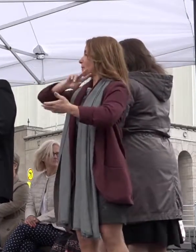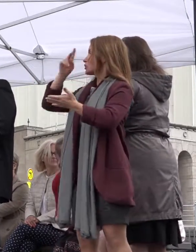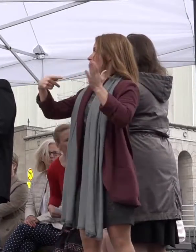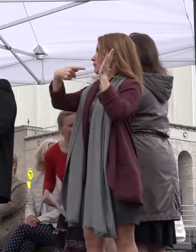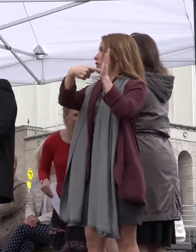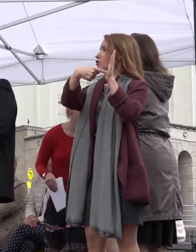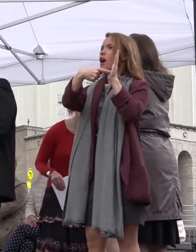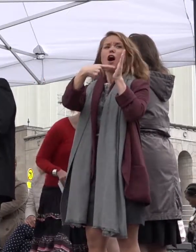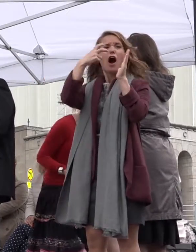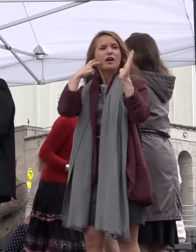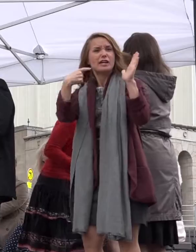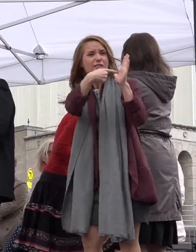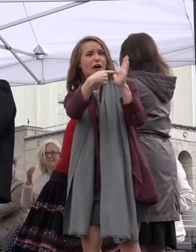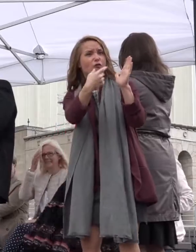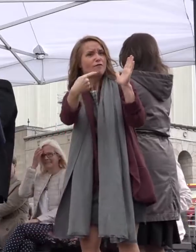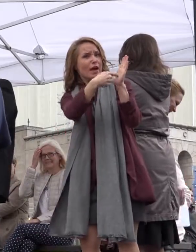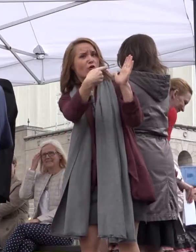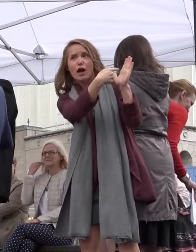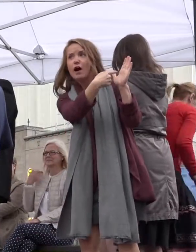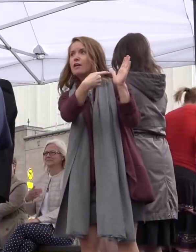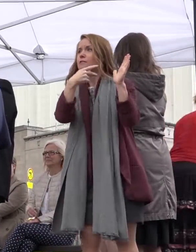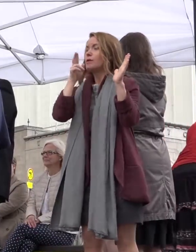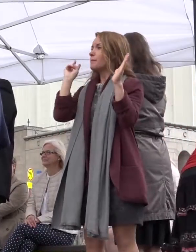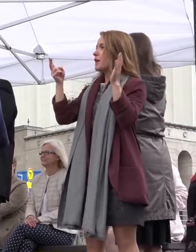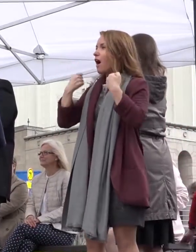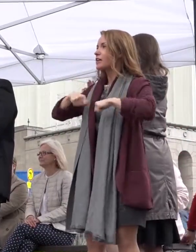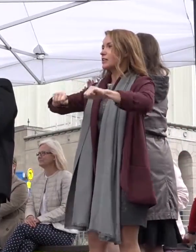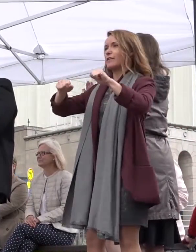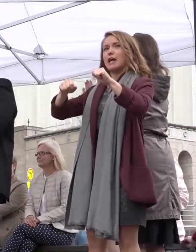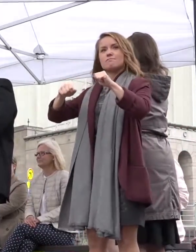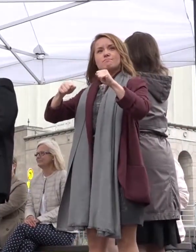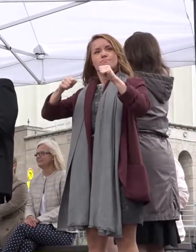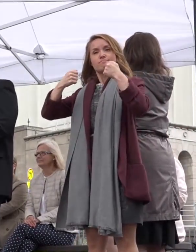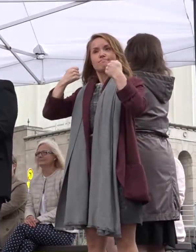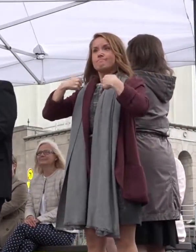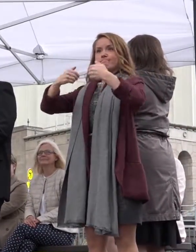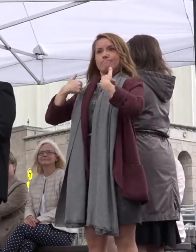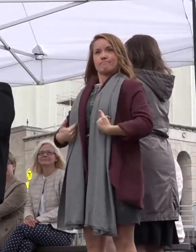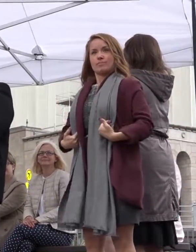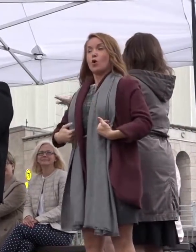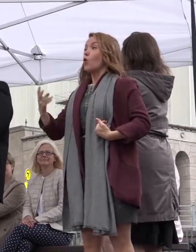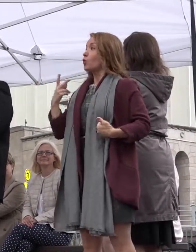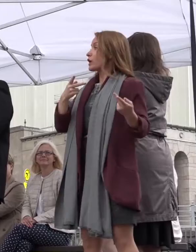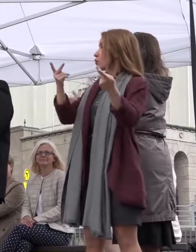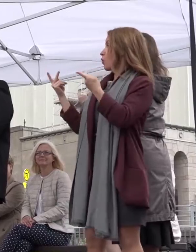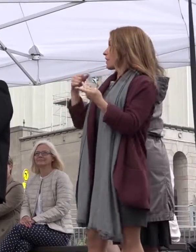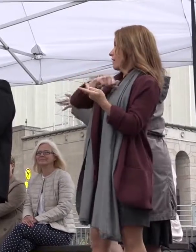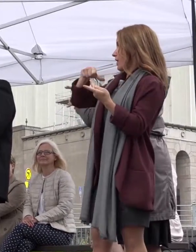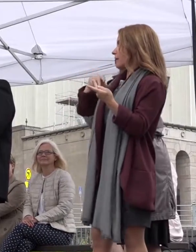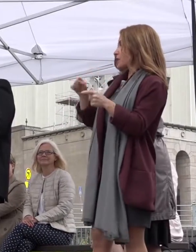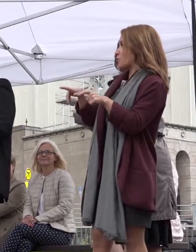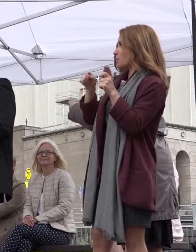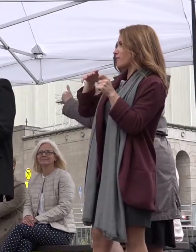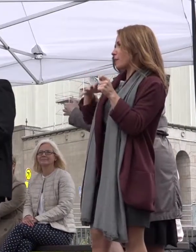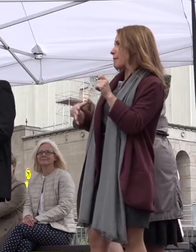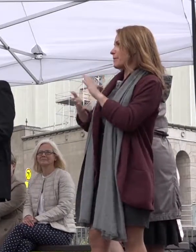arjessa. Hän on aktiivinen toimija ja julkisen vallan on kuitenkin viran puolesta otettava huomioon vammaisten